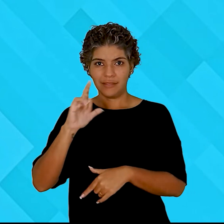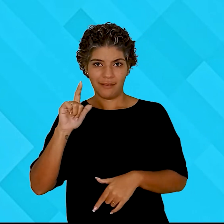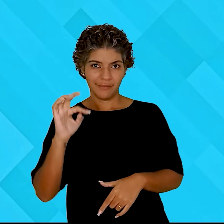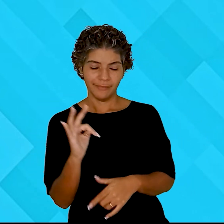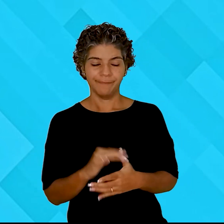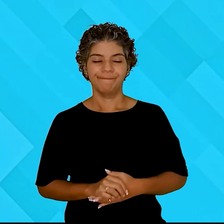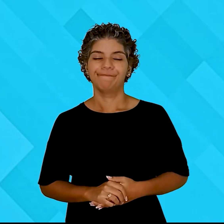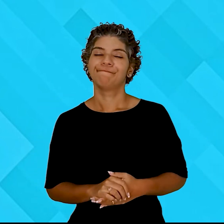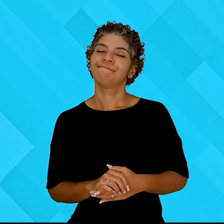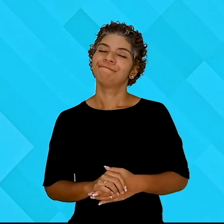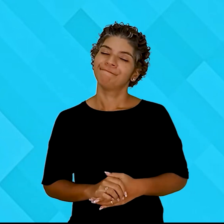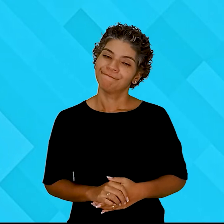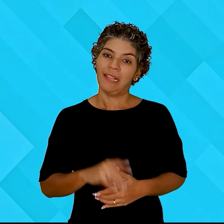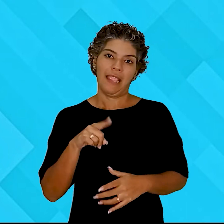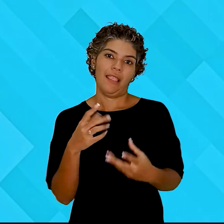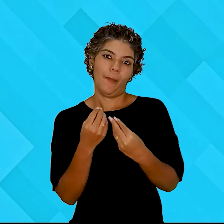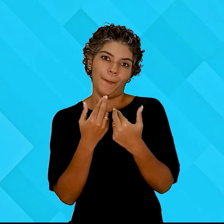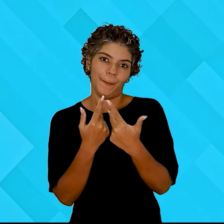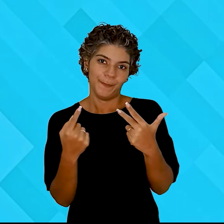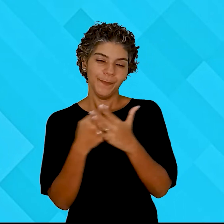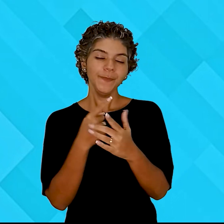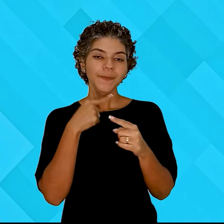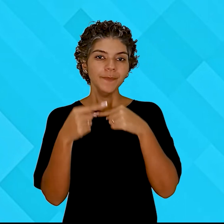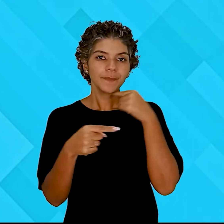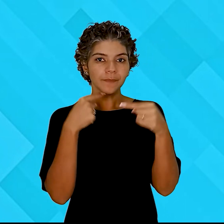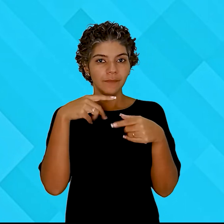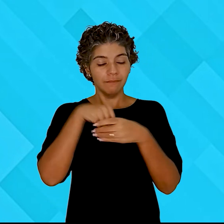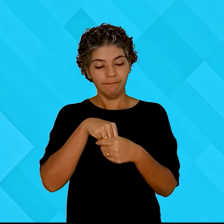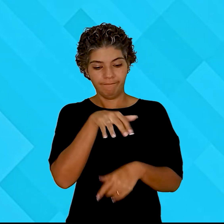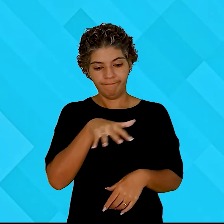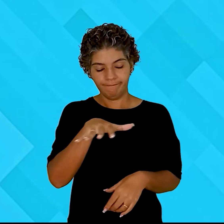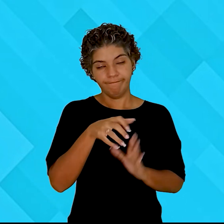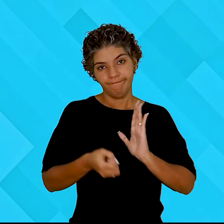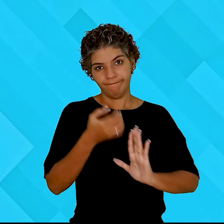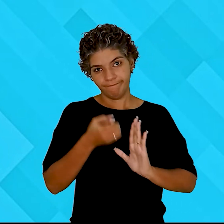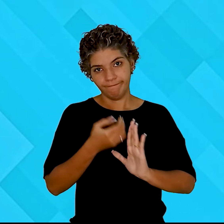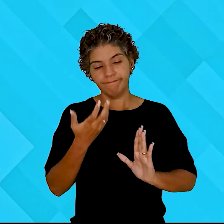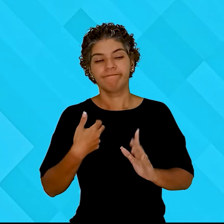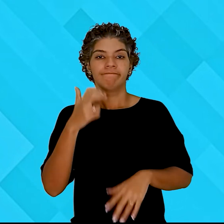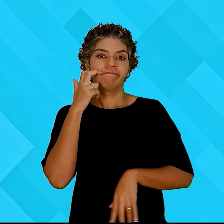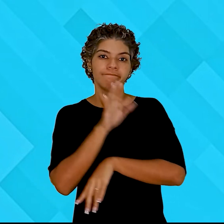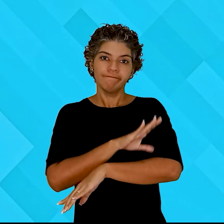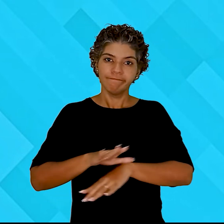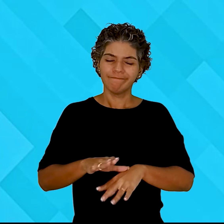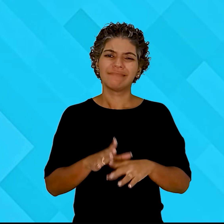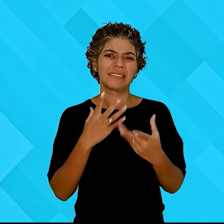tem enfrentado no mercado da produção cultural. Grande parte dos meus colegas, das pessoas que eu tenho visto ou dos meus estudos,